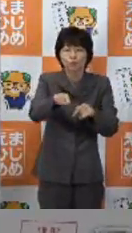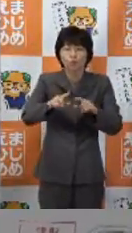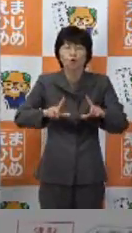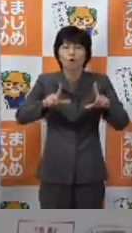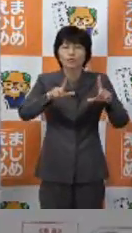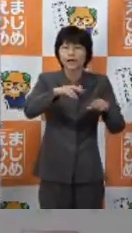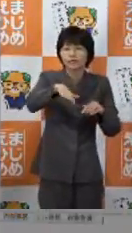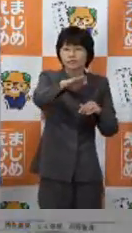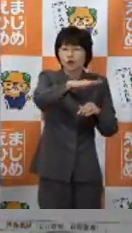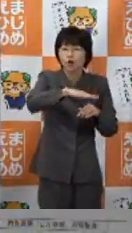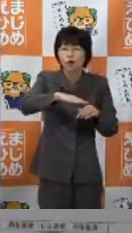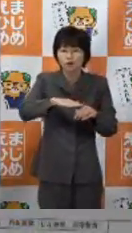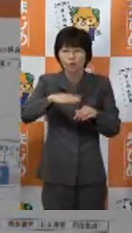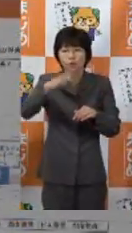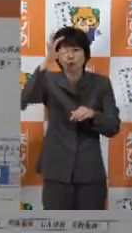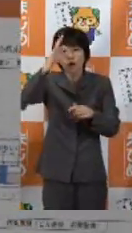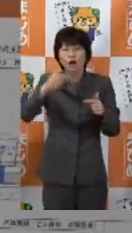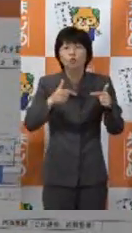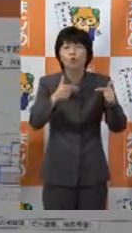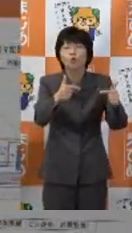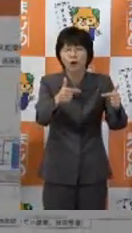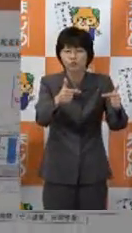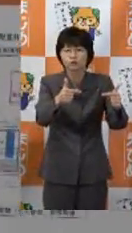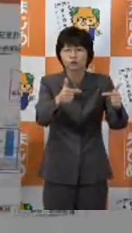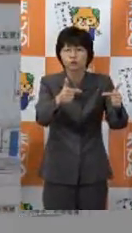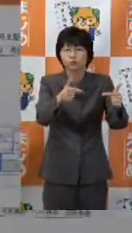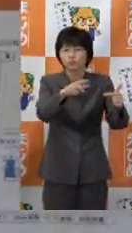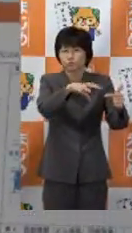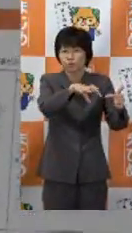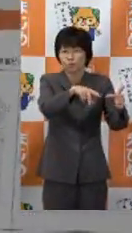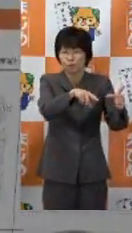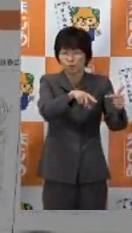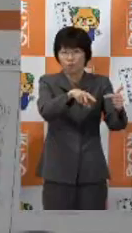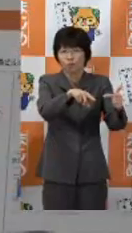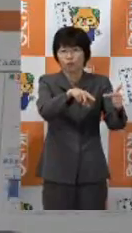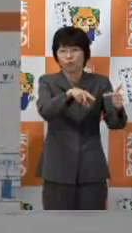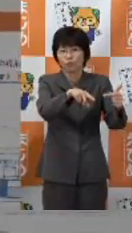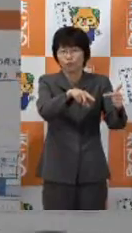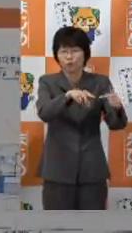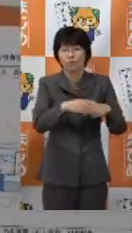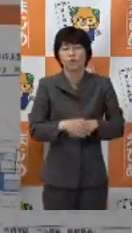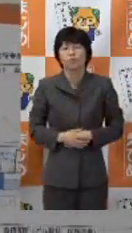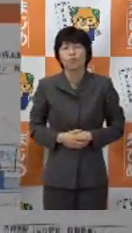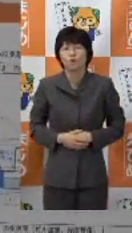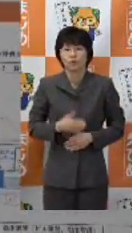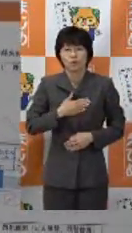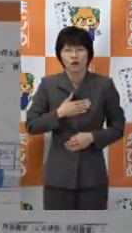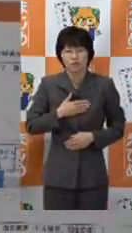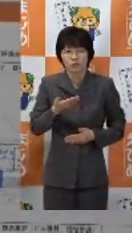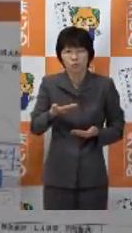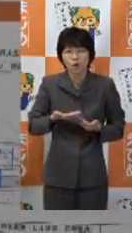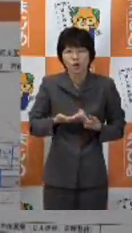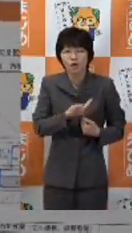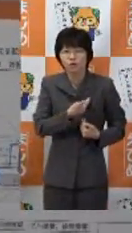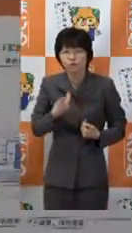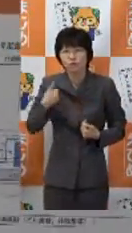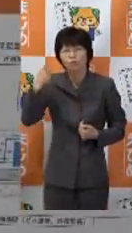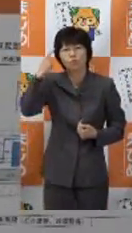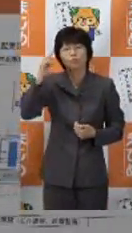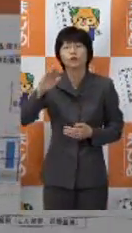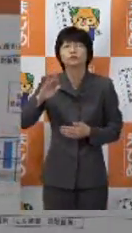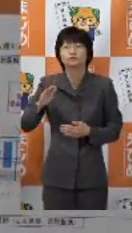けど現在の国際線旅客の東じゃないの観光バスの乗降の